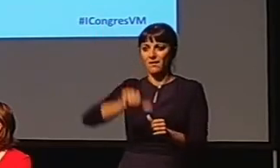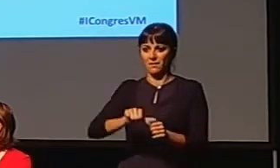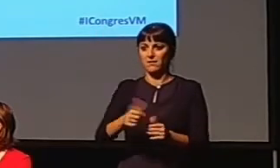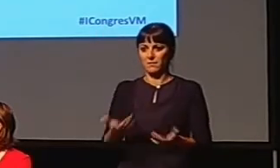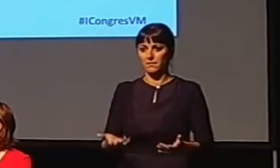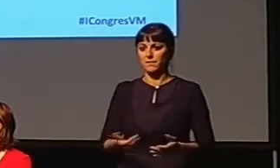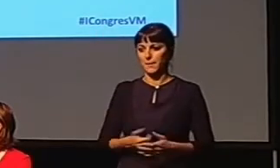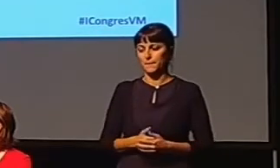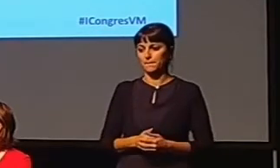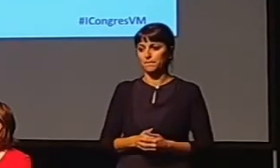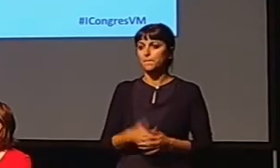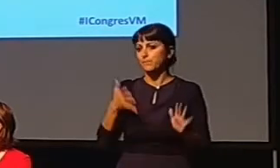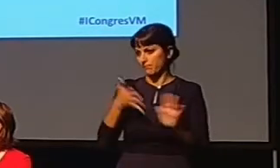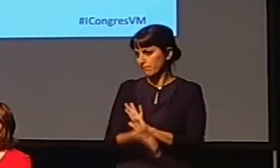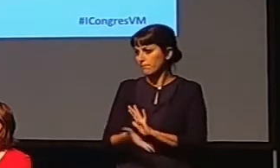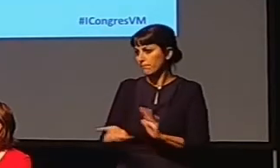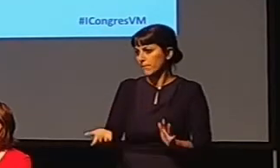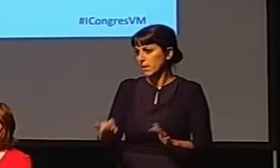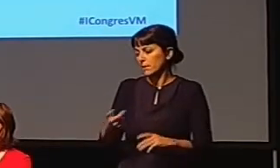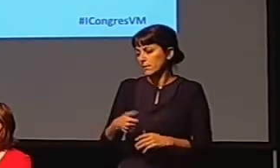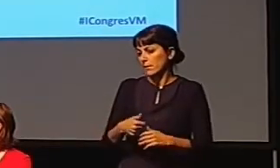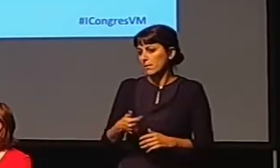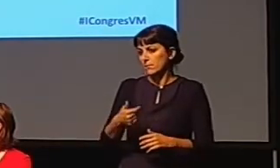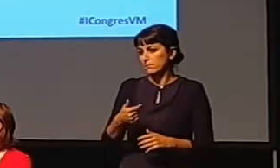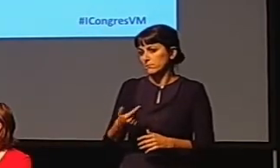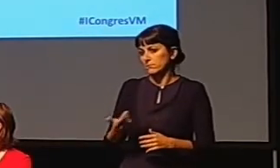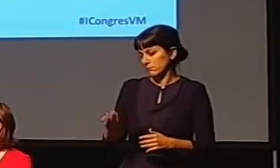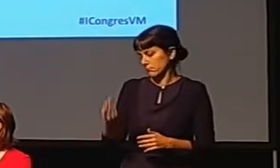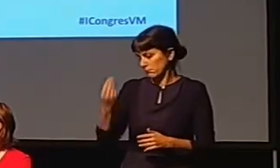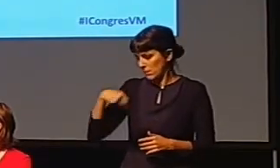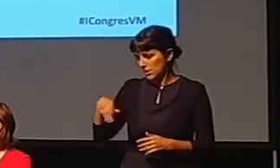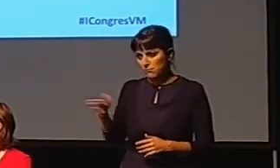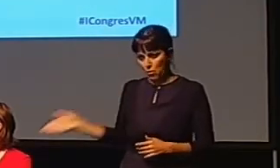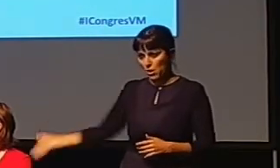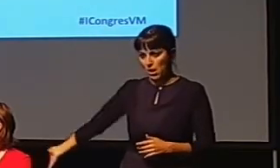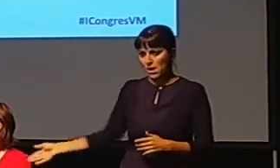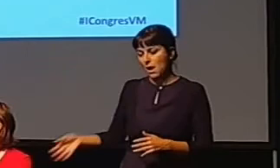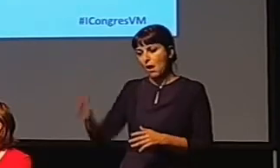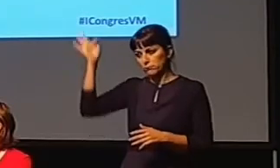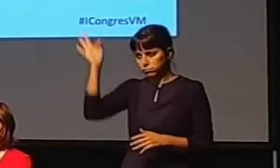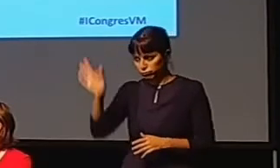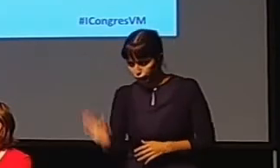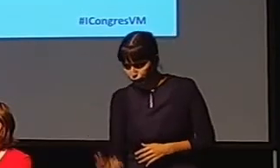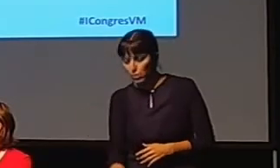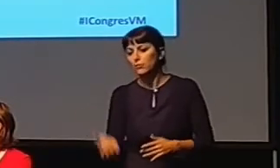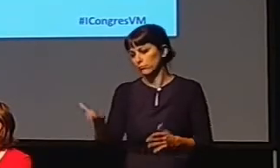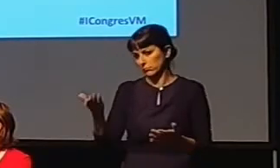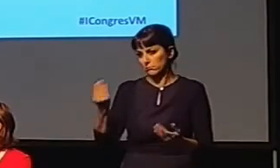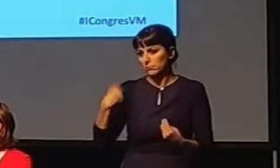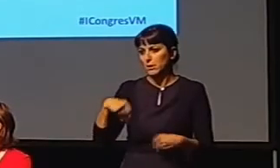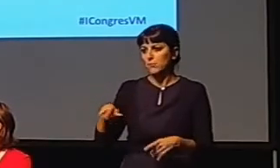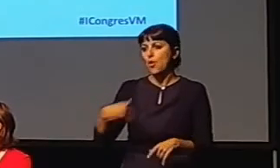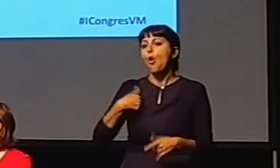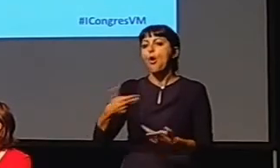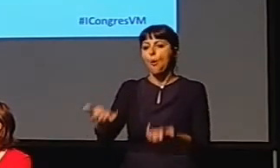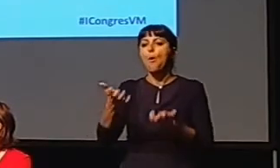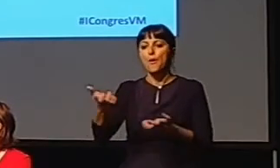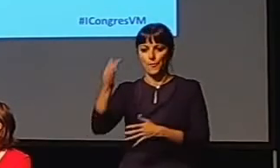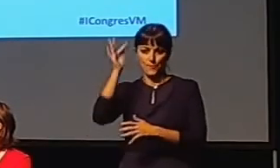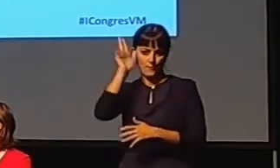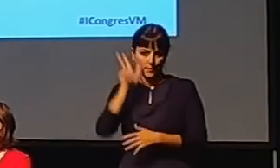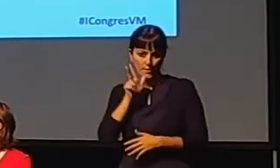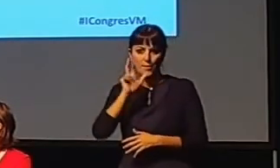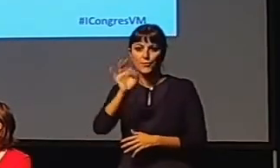amb totes aquestes qüestions que m'estava dient. Però guanyat per denunciar que del que parlaré quan estic parlant del